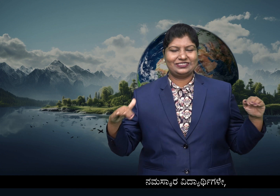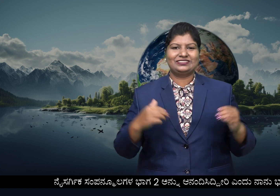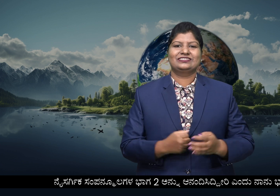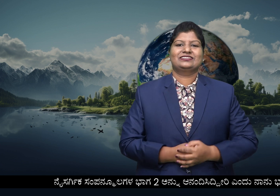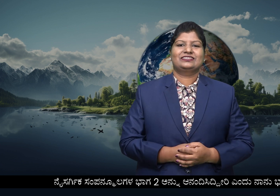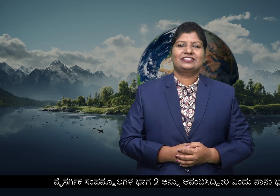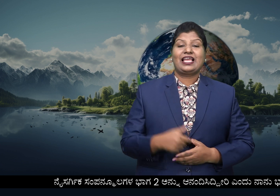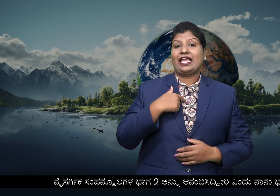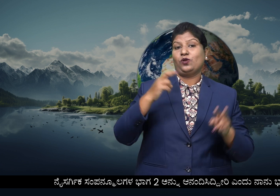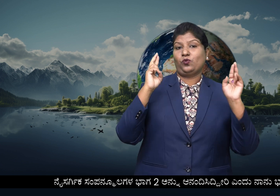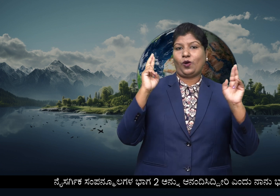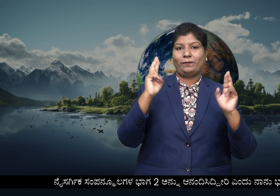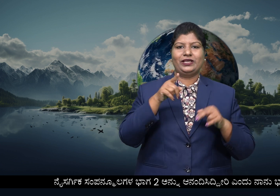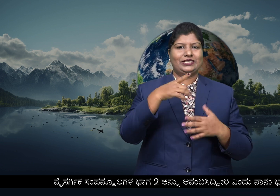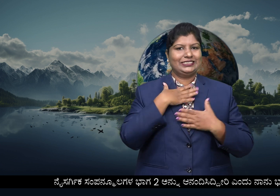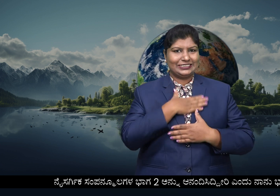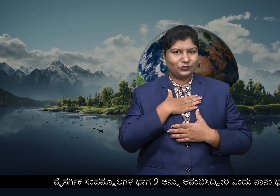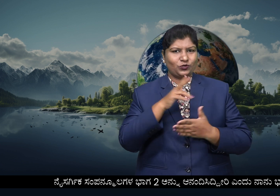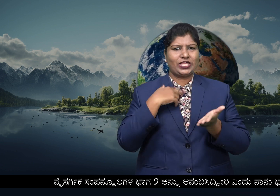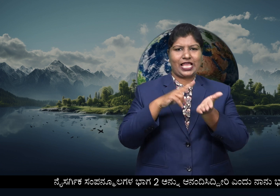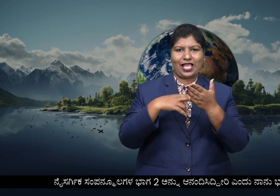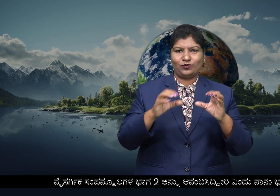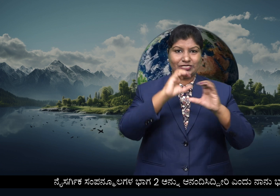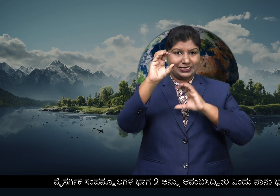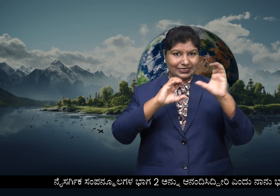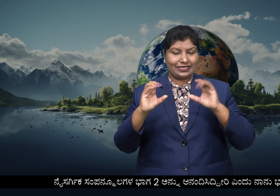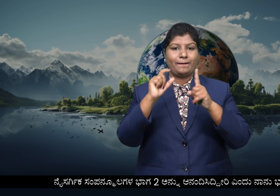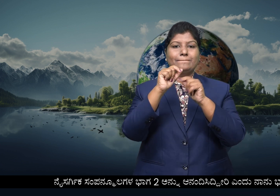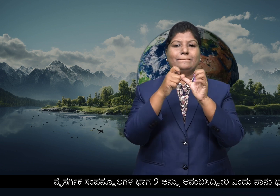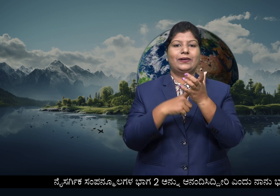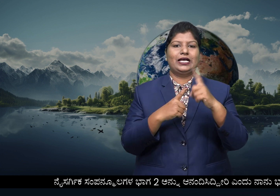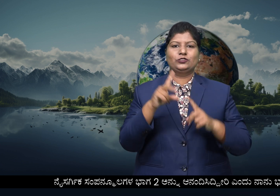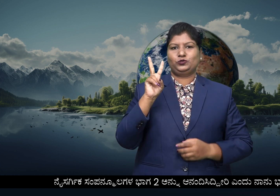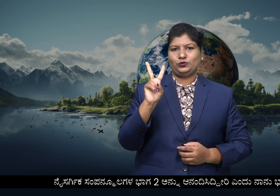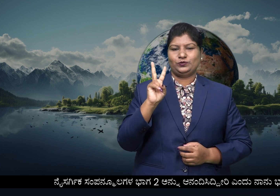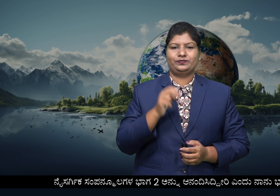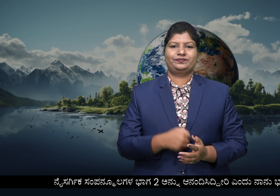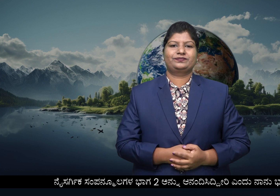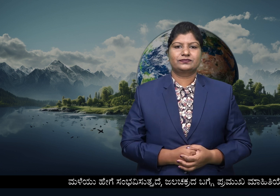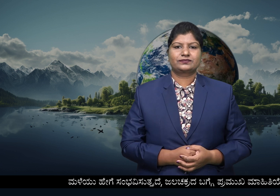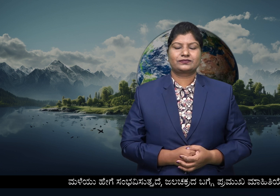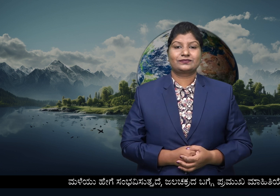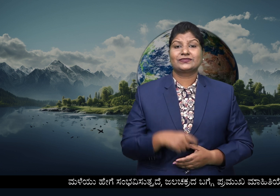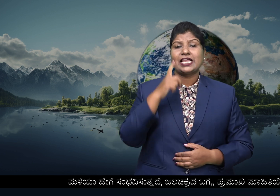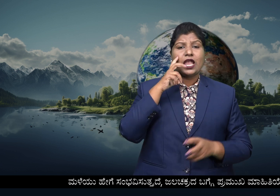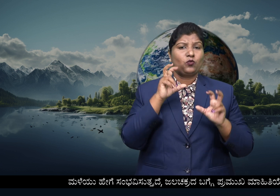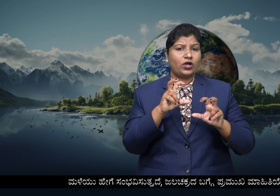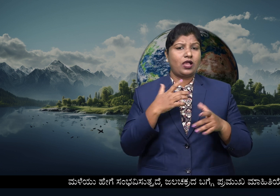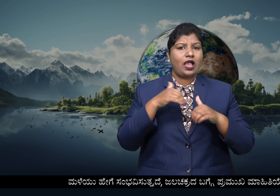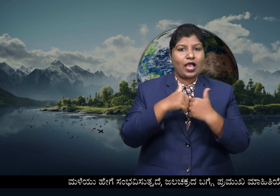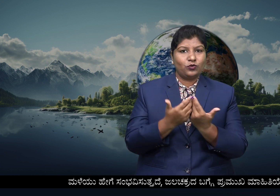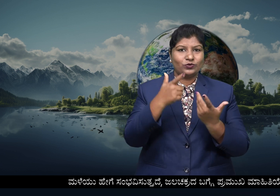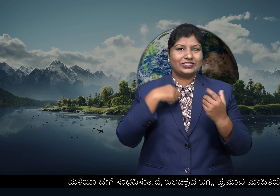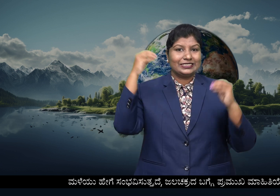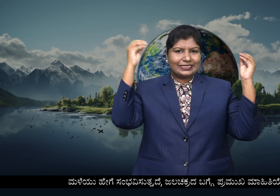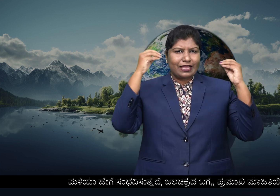ವಿದ್ಯಾರ್ಥಿಗಳೇ, ನೈಸರ್ಗಿಕ ಸಂಪನ್ಮೂಲಗಳ ಭಾಗ 2 ನೀವು ಆನಂದಿಸಿದ್ದೀರಿ ಎಂದು ನಾನು ಭಾವಿಸ್ತೇನೆ. ಮಳೆಯು ಹೇಗೆ